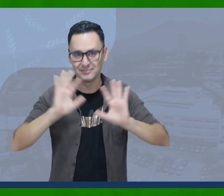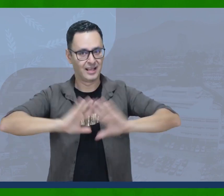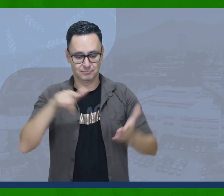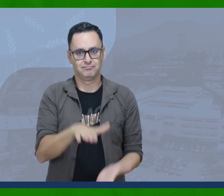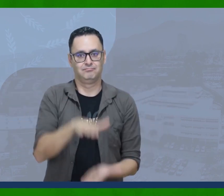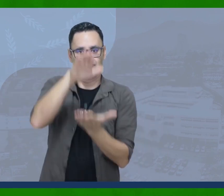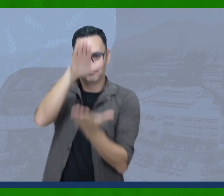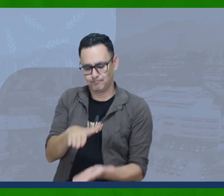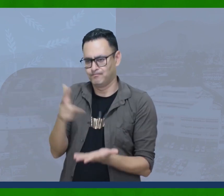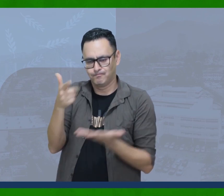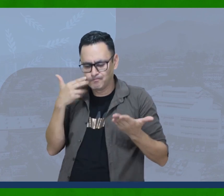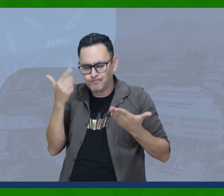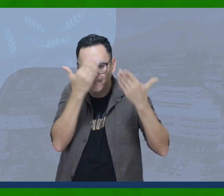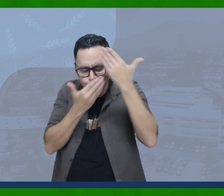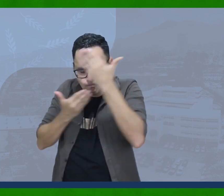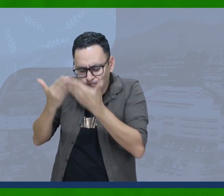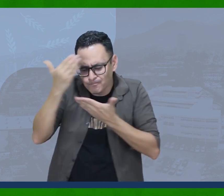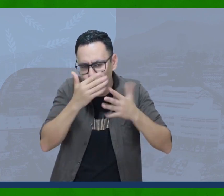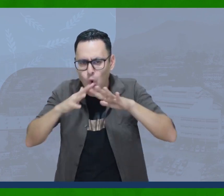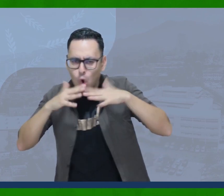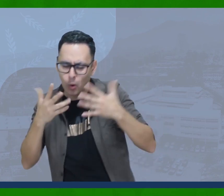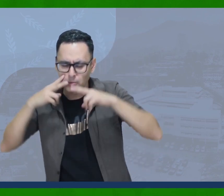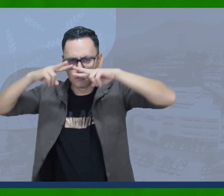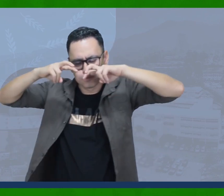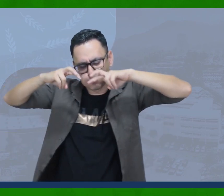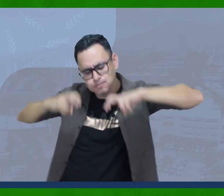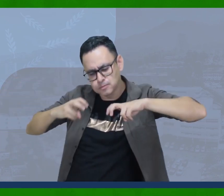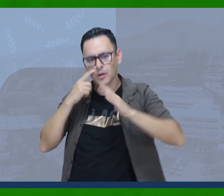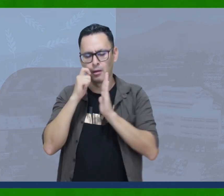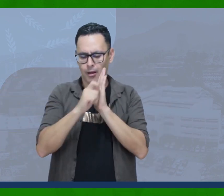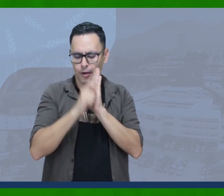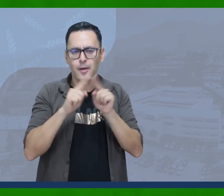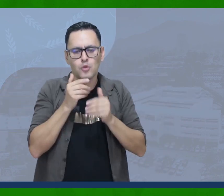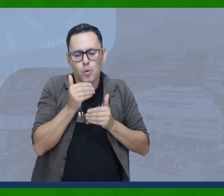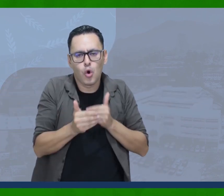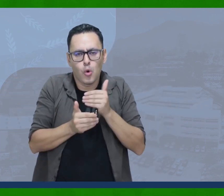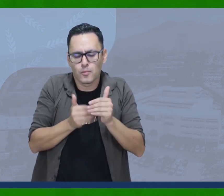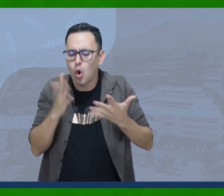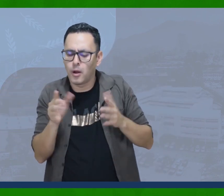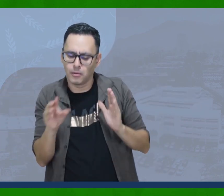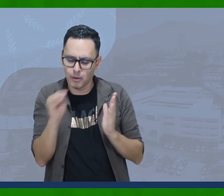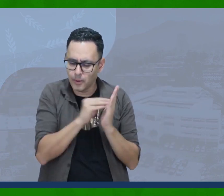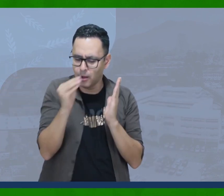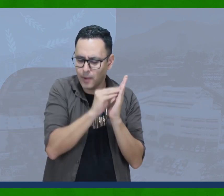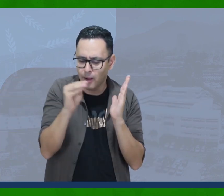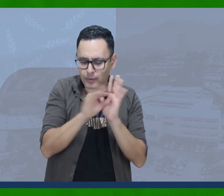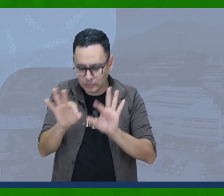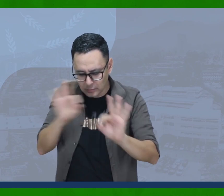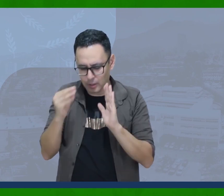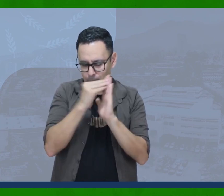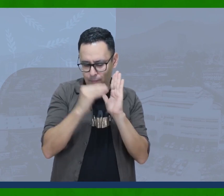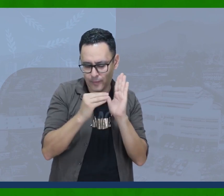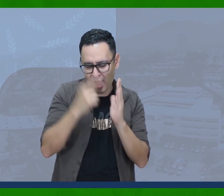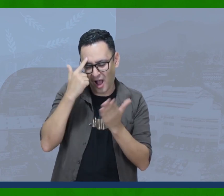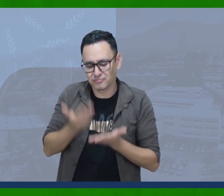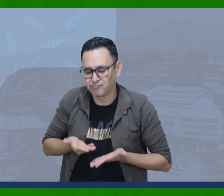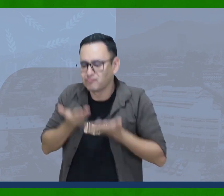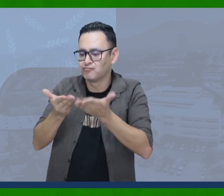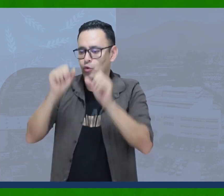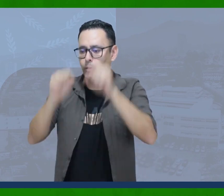Más adelante fue con los intérpretes de lengua de señas, preguntándoles cómo se sentían al prestar un servicio en el contexto médico. Información que también sirvió de